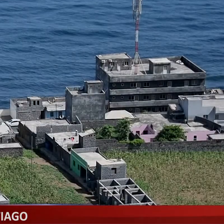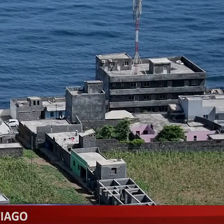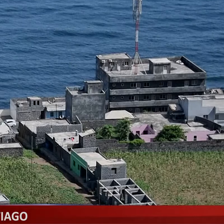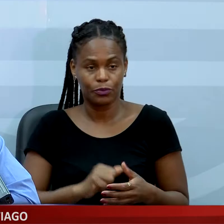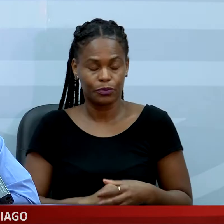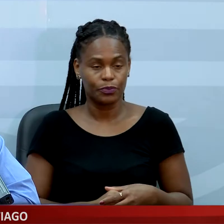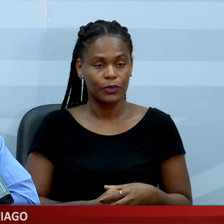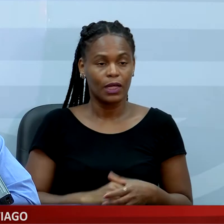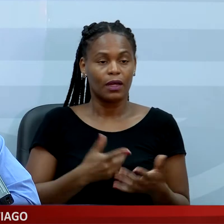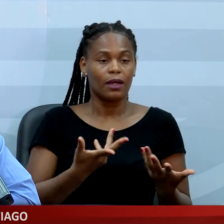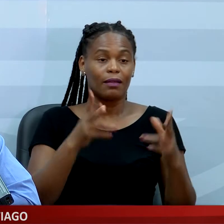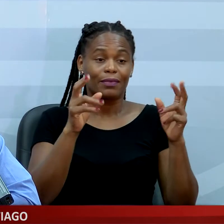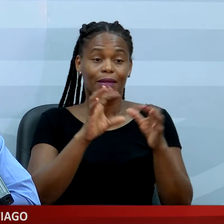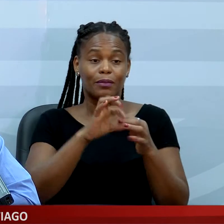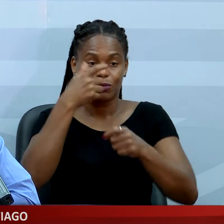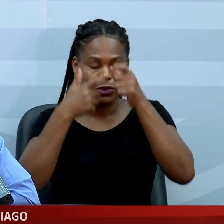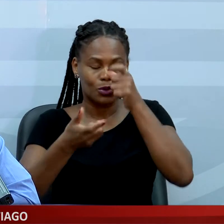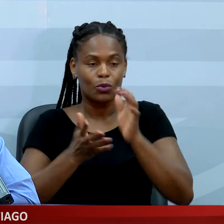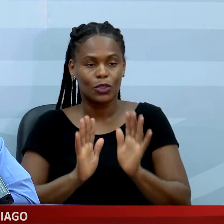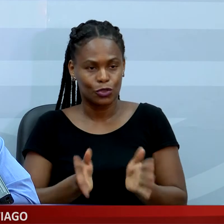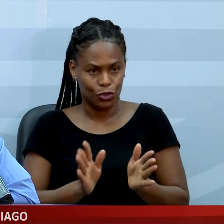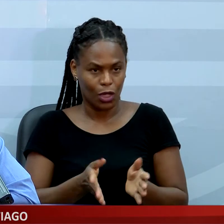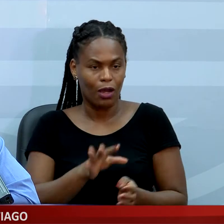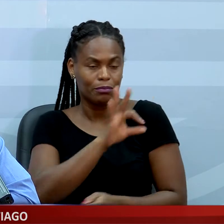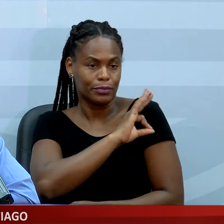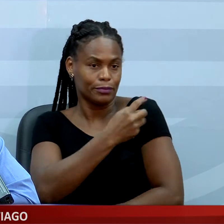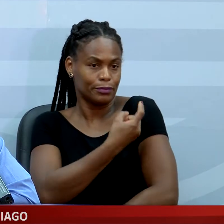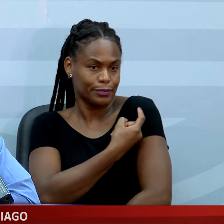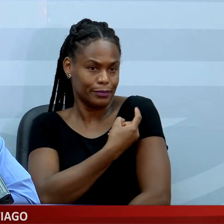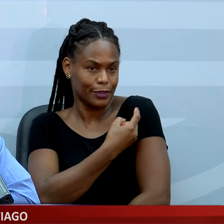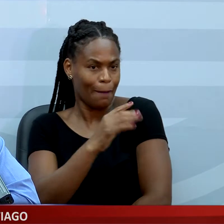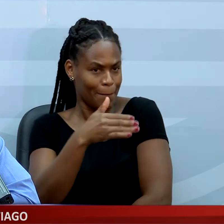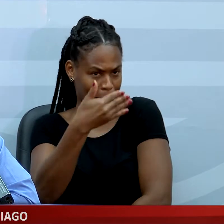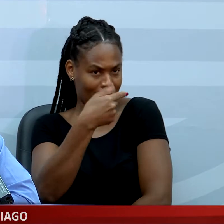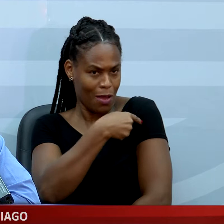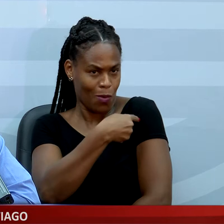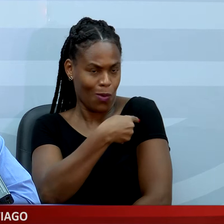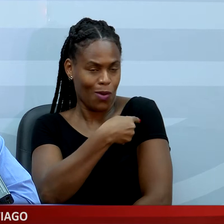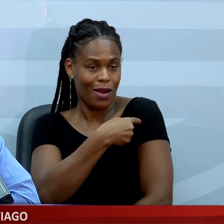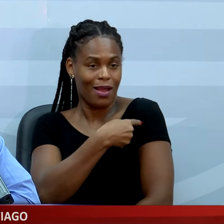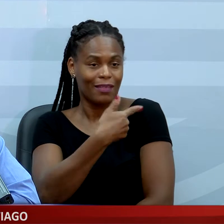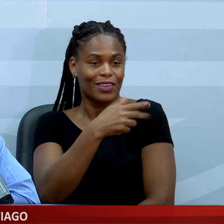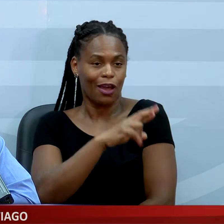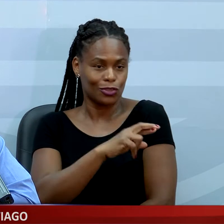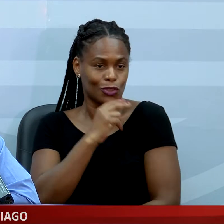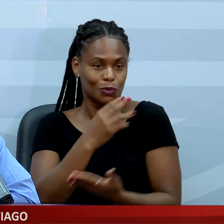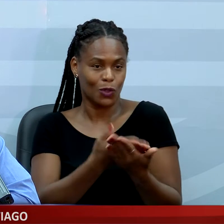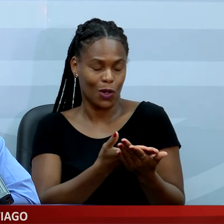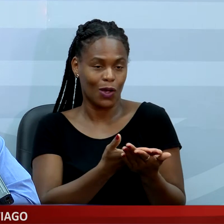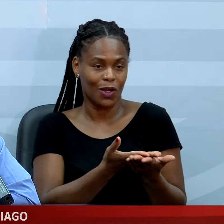69,8%. Em termos de pessoas que já receberam a primeira dose, a taxa de cobertura